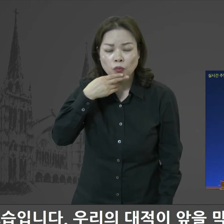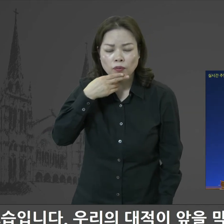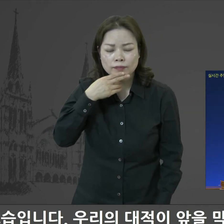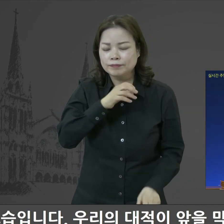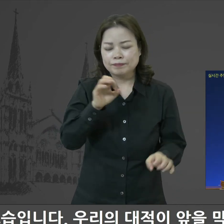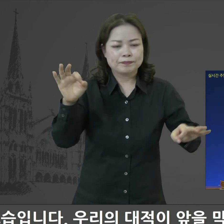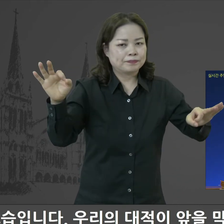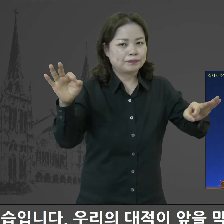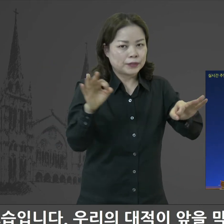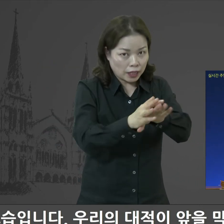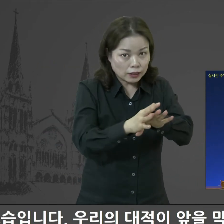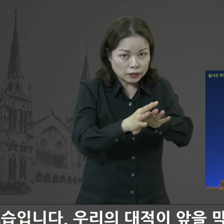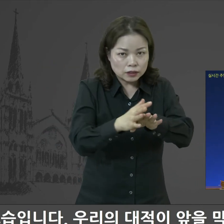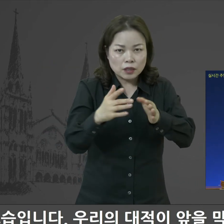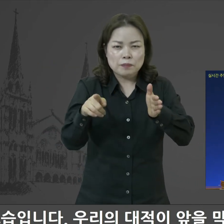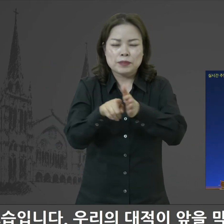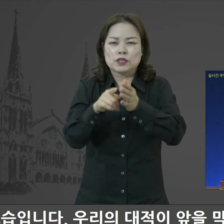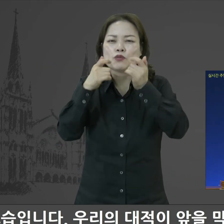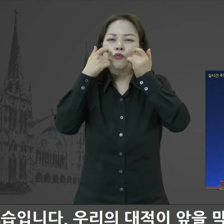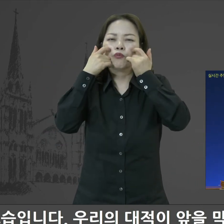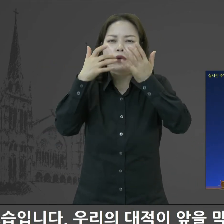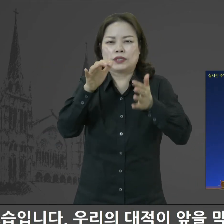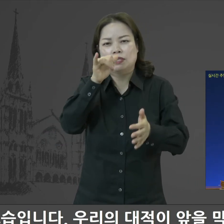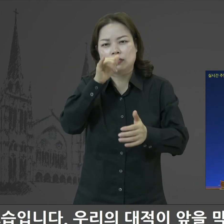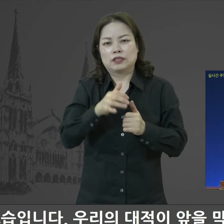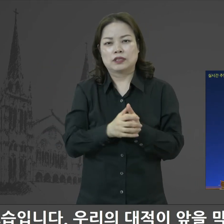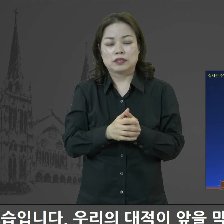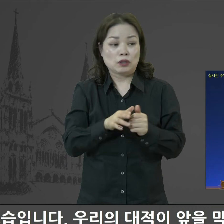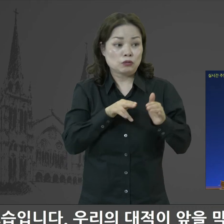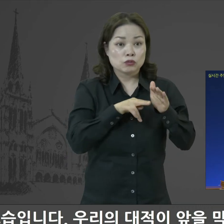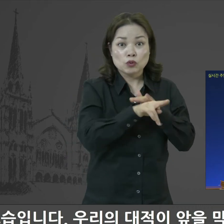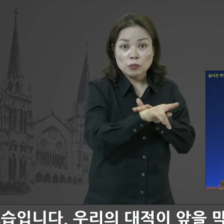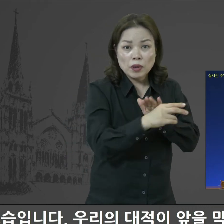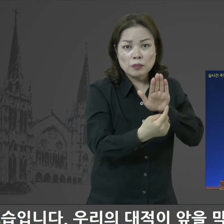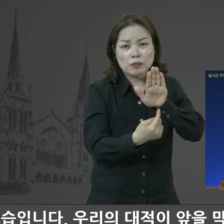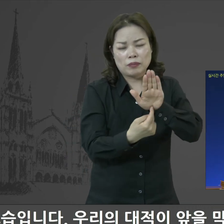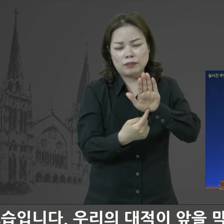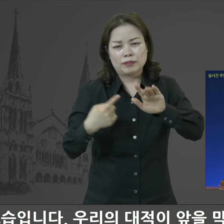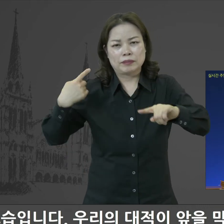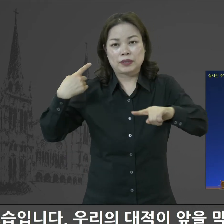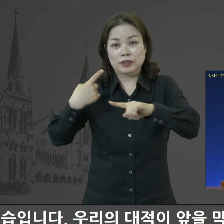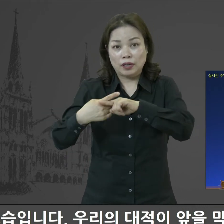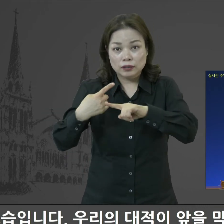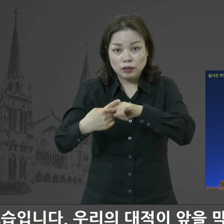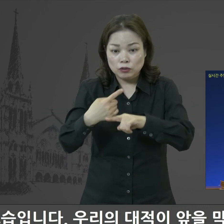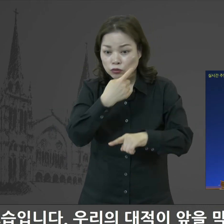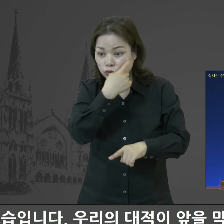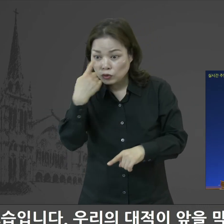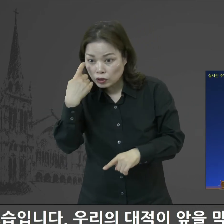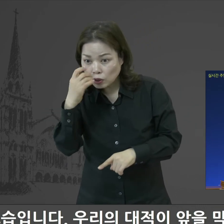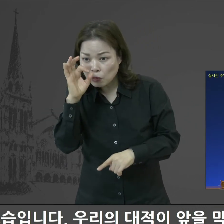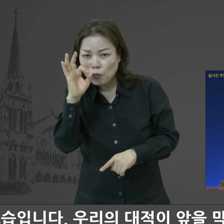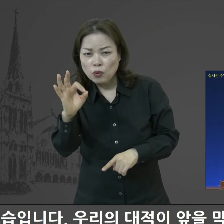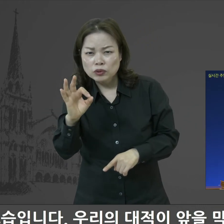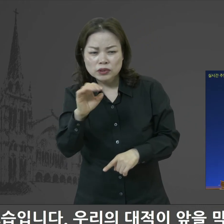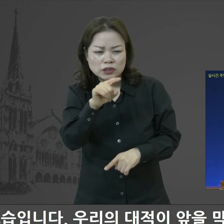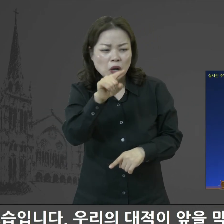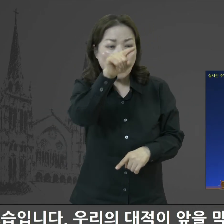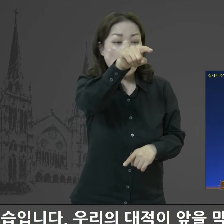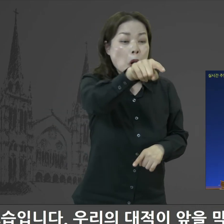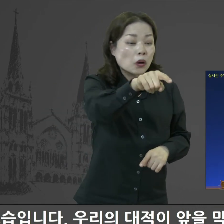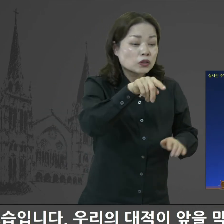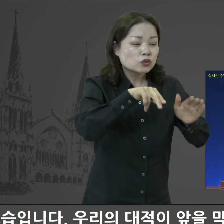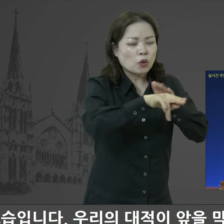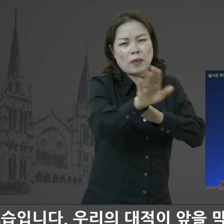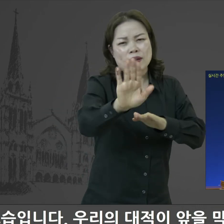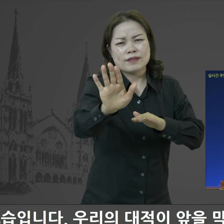흩어버릴 것이라는 믿음의 확신이 담겨 있는 것이죠. 도망하다는 표현도 역시 마찬가지입니다. 눈앞에서 그냥 보이는 저기 앞에